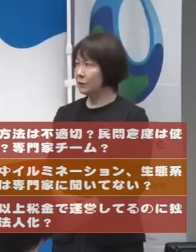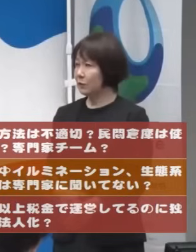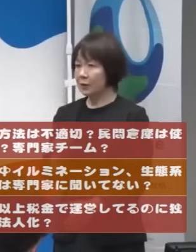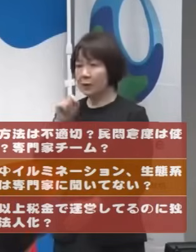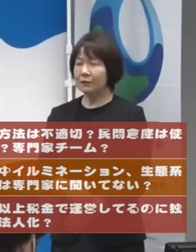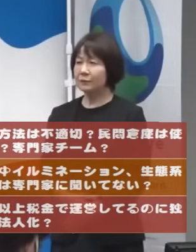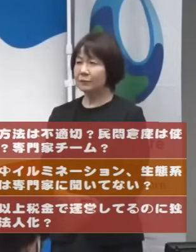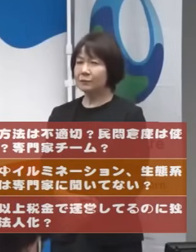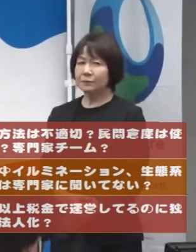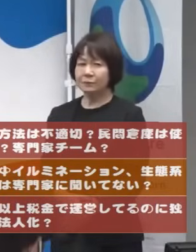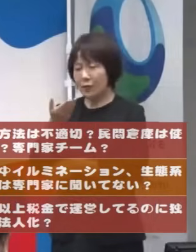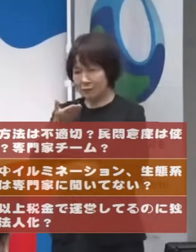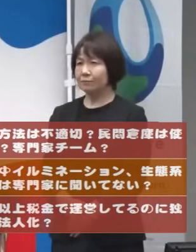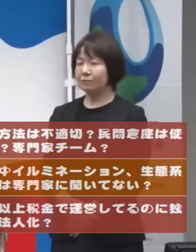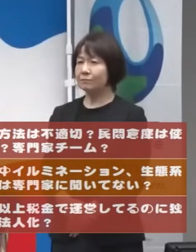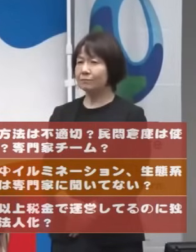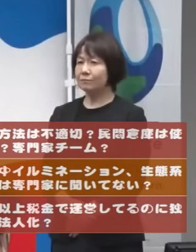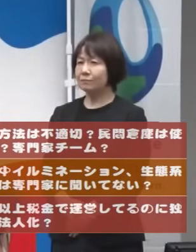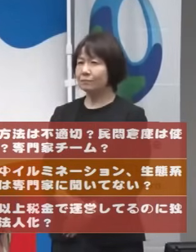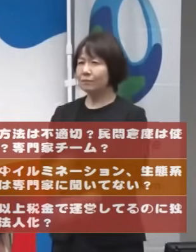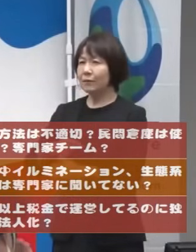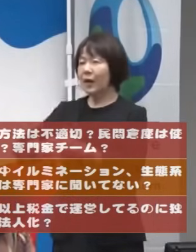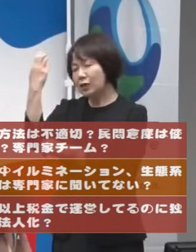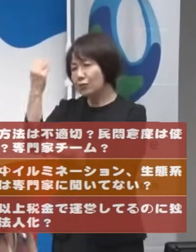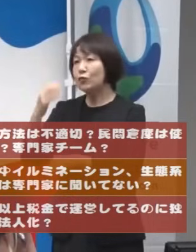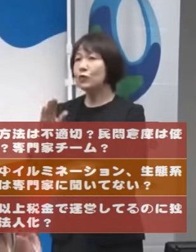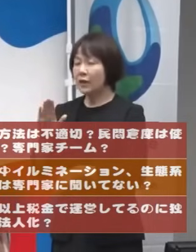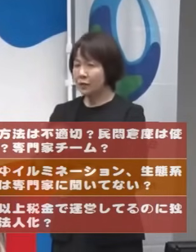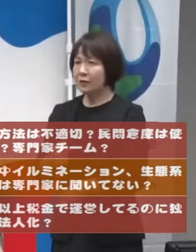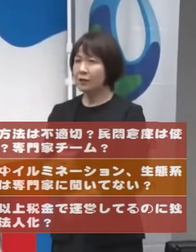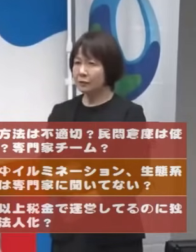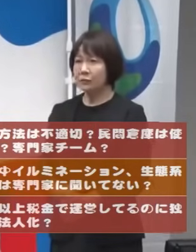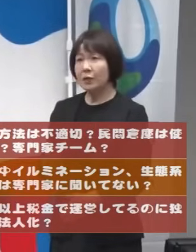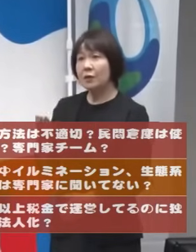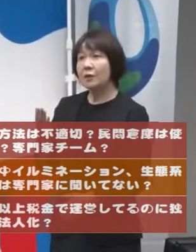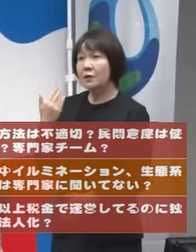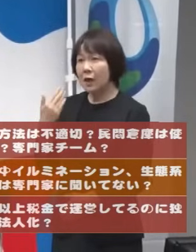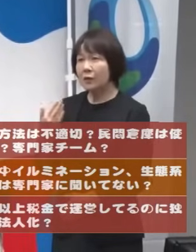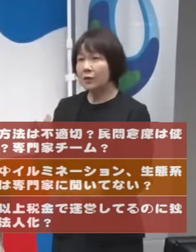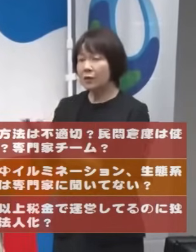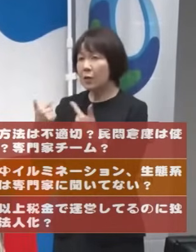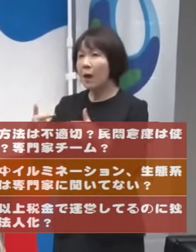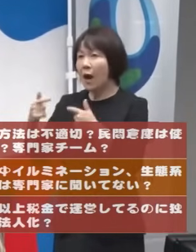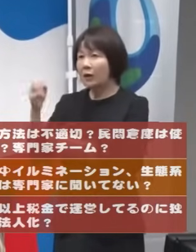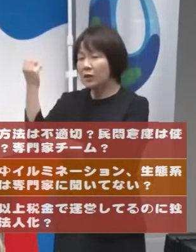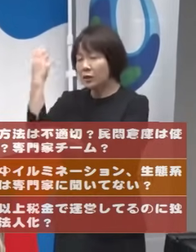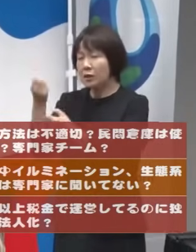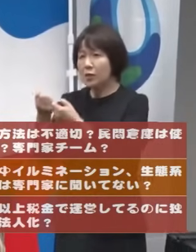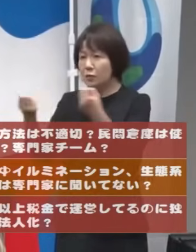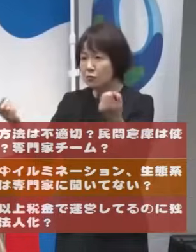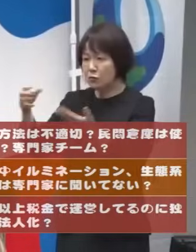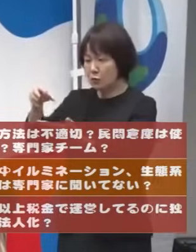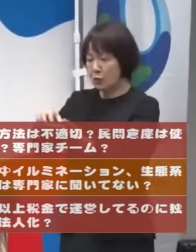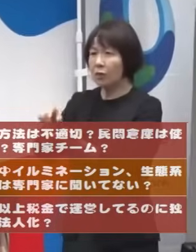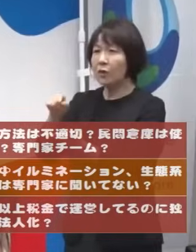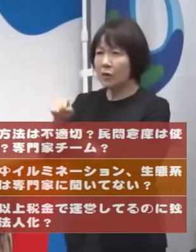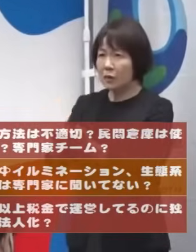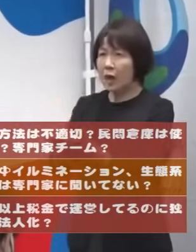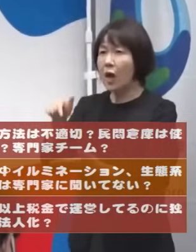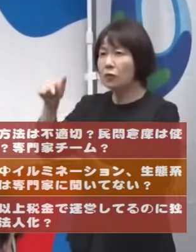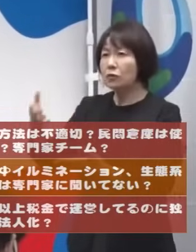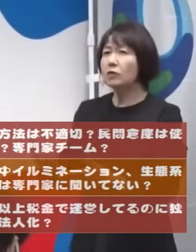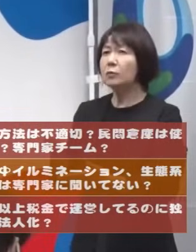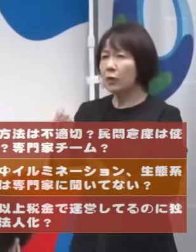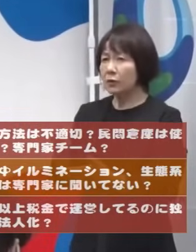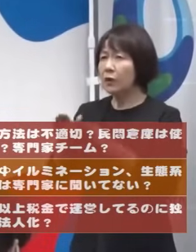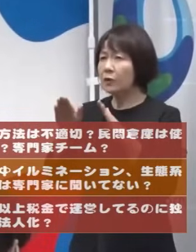次のご質問は朝日新聞さん。 朝日新聞かと申します。先日のですね、毎日新聞さんの報道で府所蔵